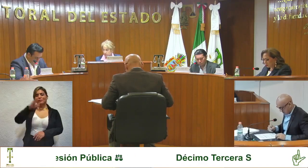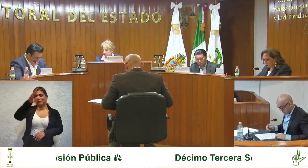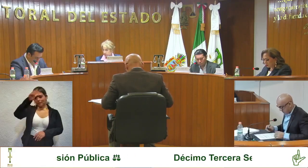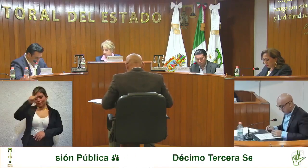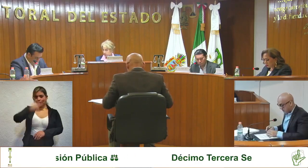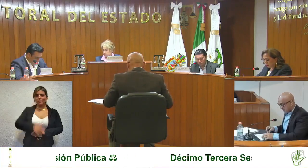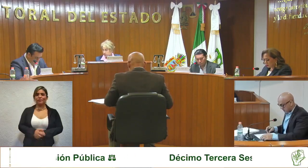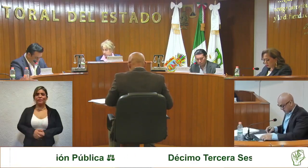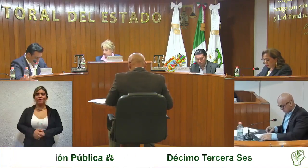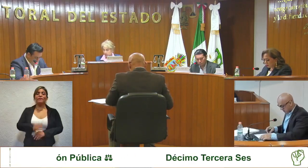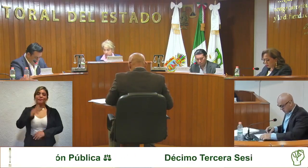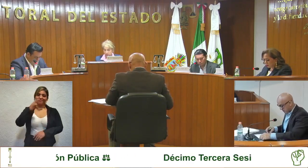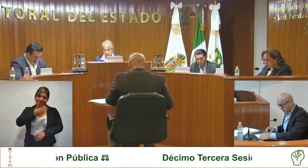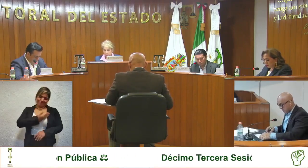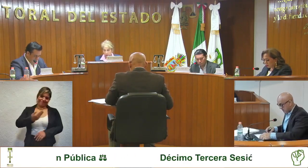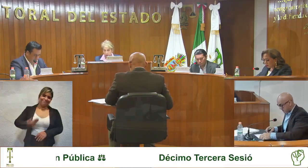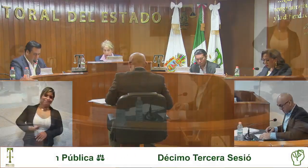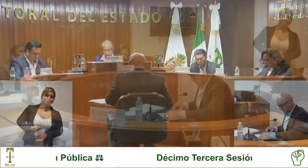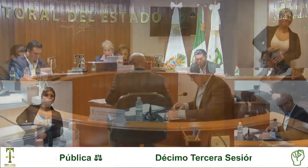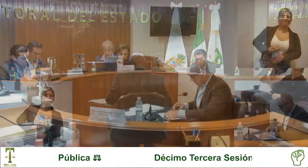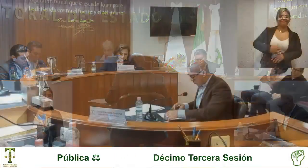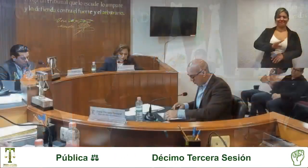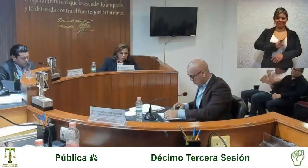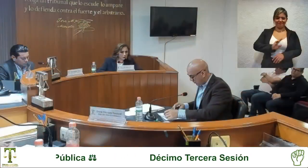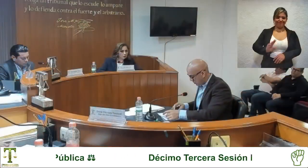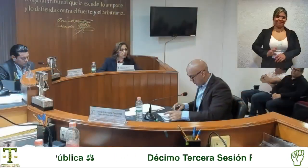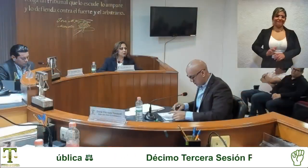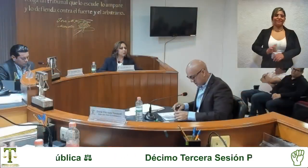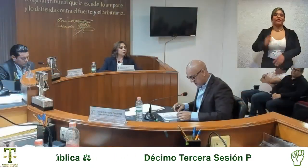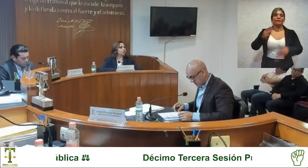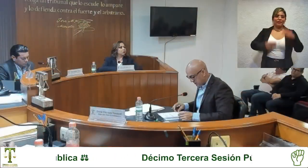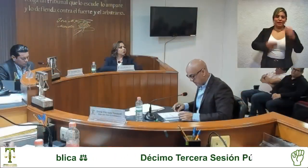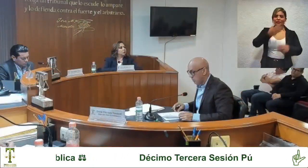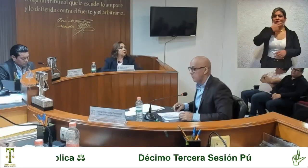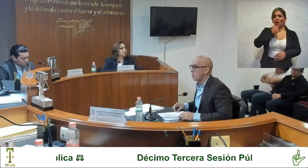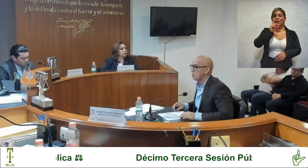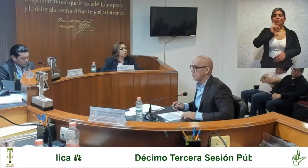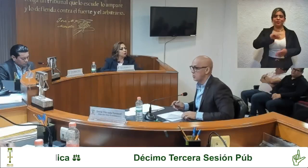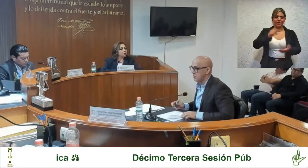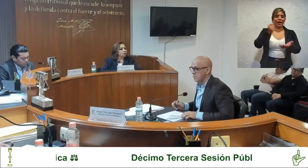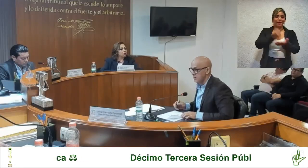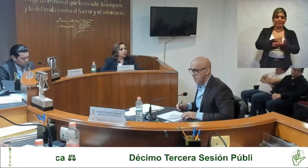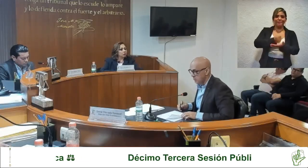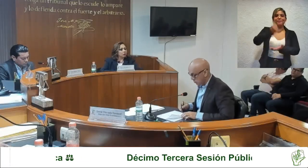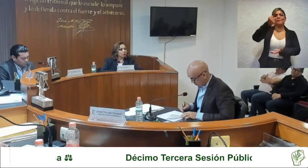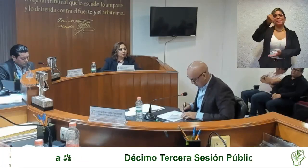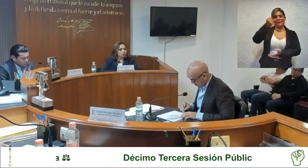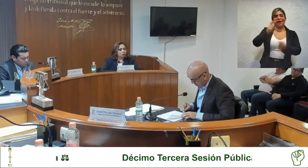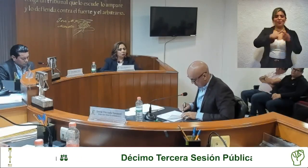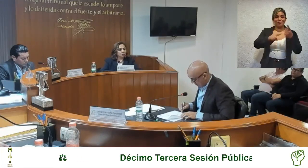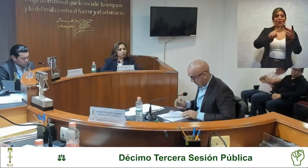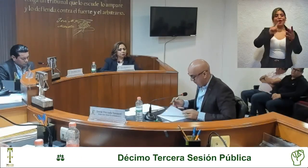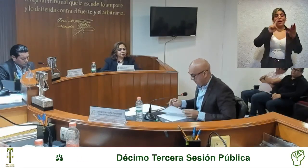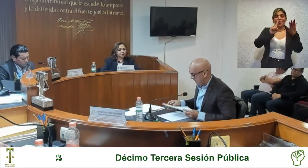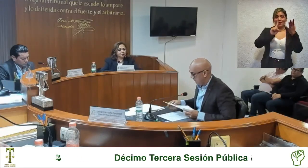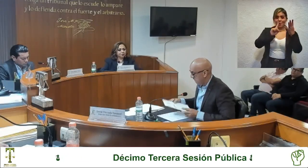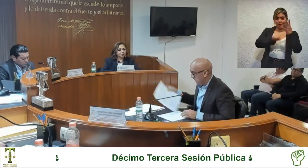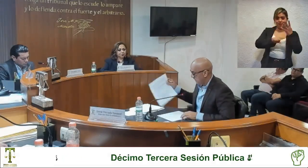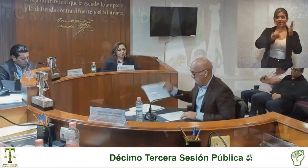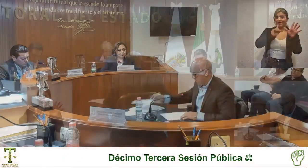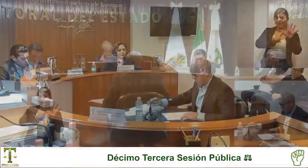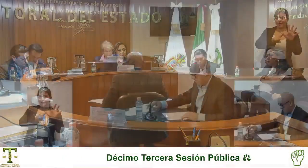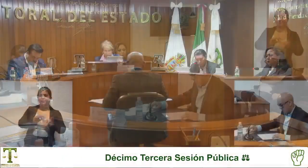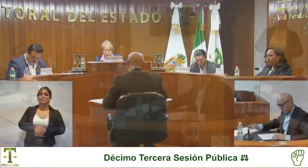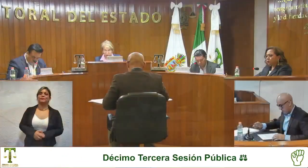proyectos. magistrada presidenta, magistrados, los proyectos de sentencia fueron aprobados por unanimidad de votos. Le